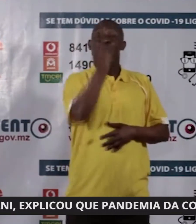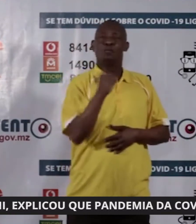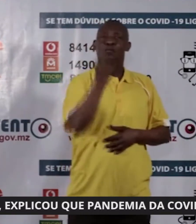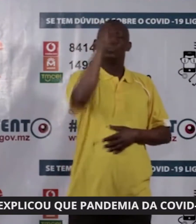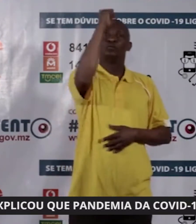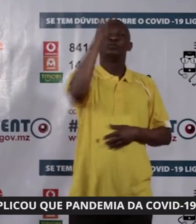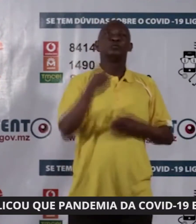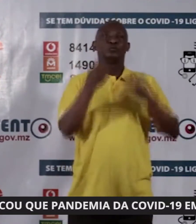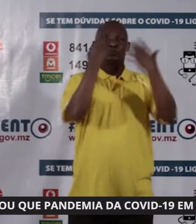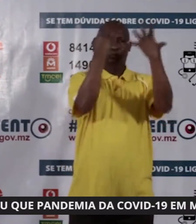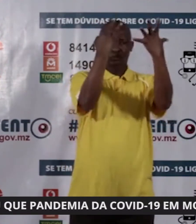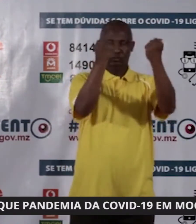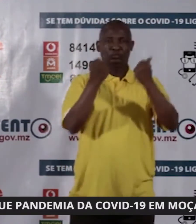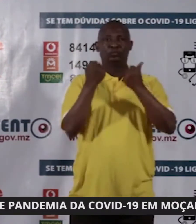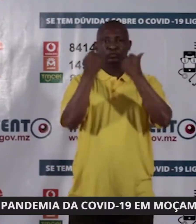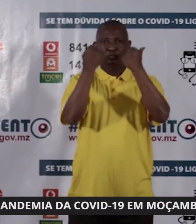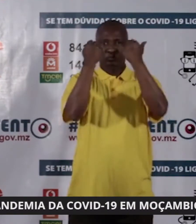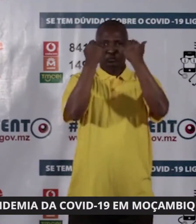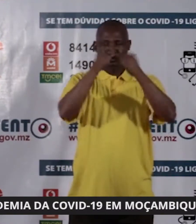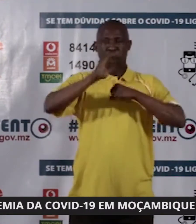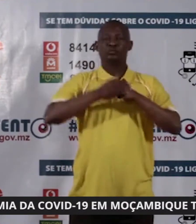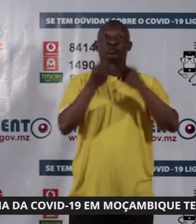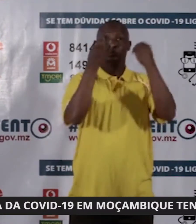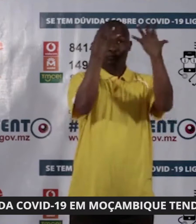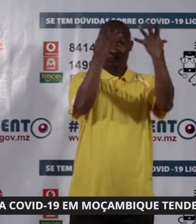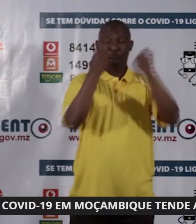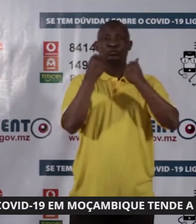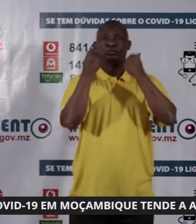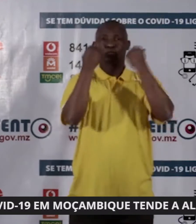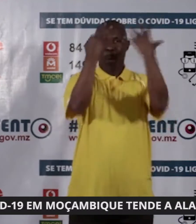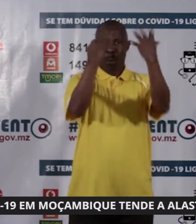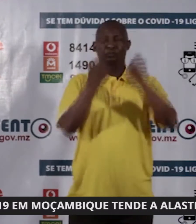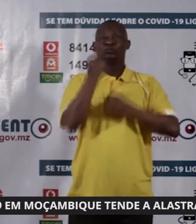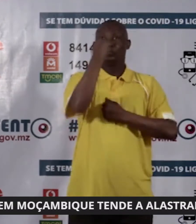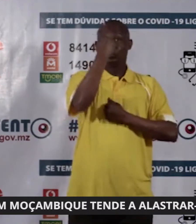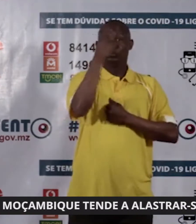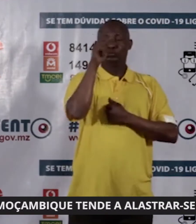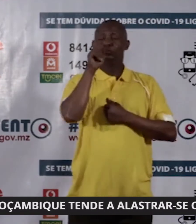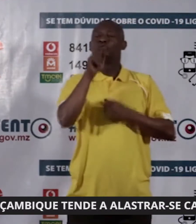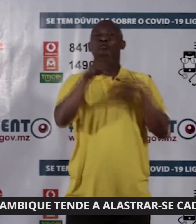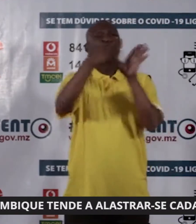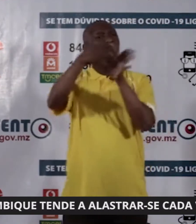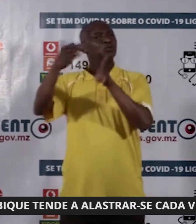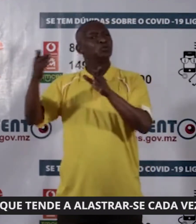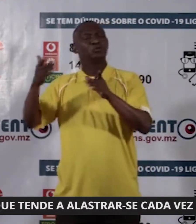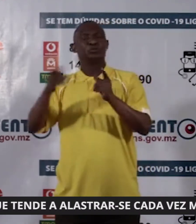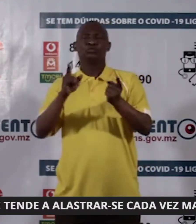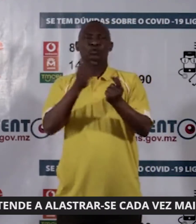1.781.178 pessoas rastreadas para a Covid nos diferentes pontos de entrada. Destas,